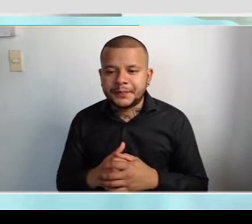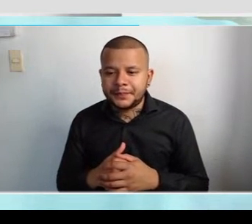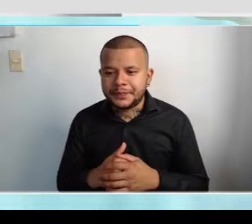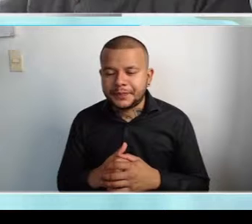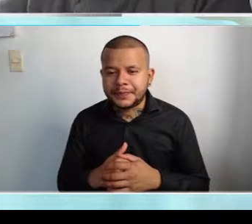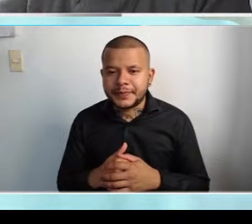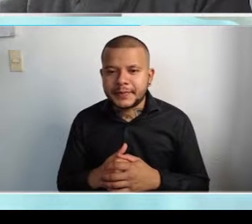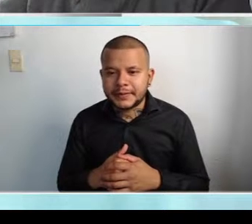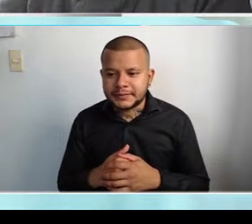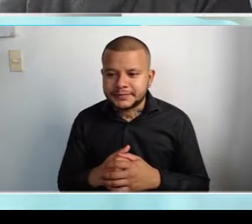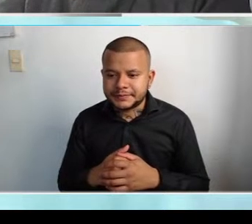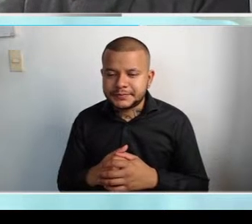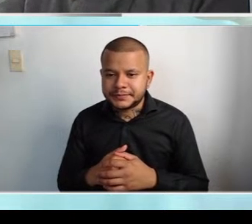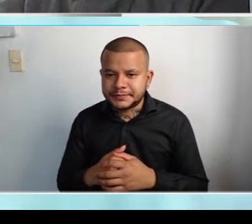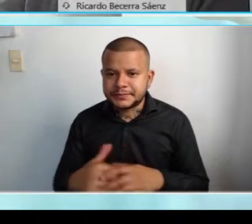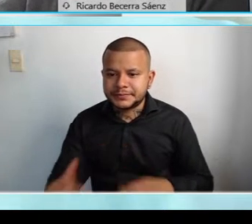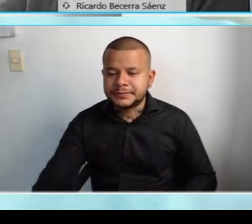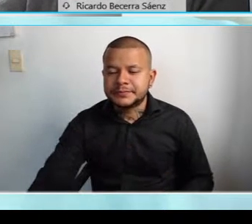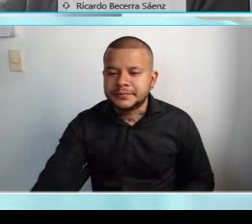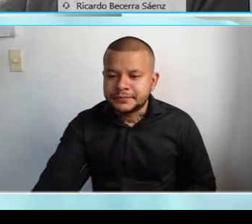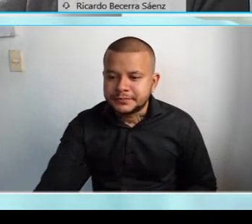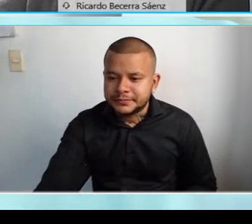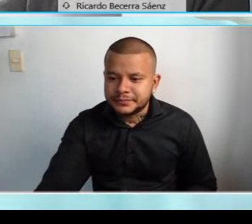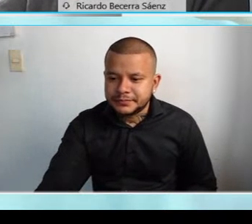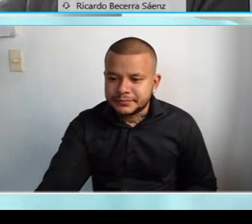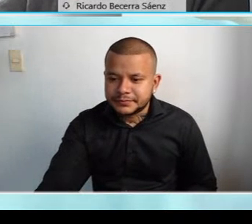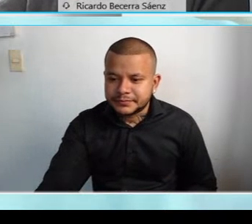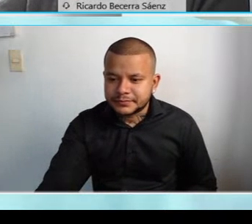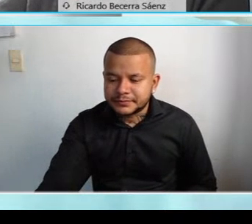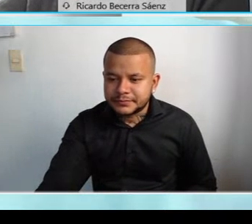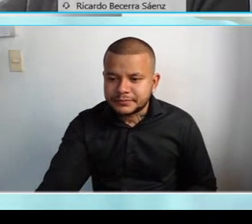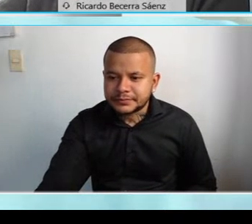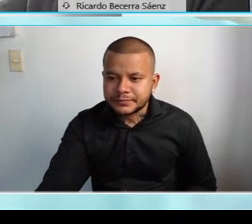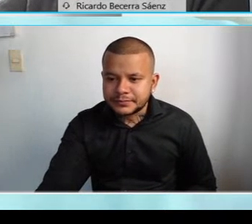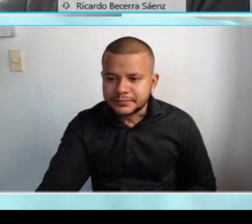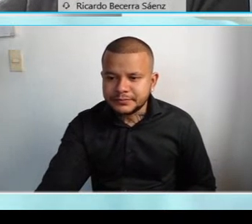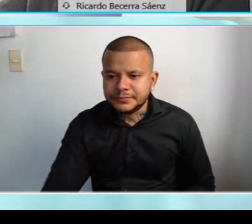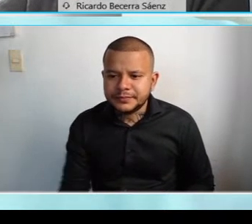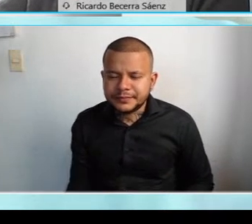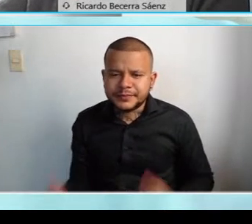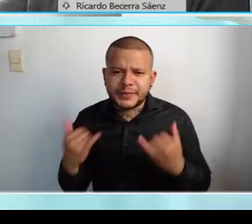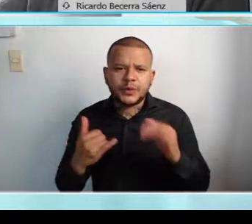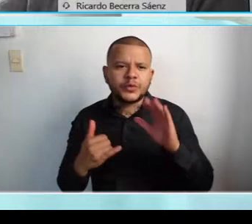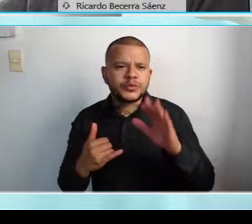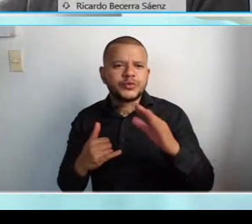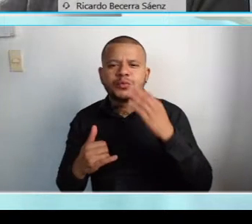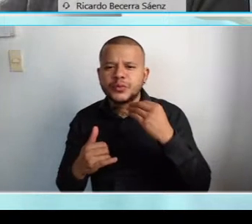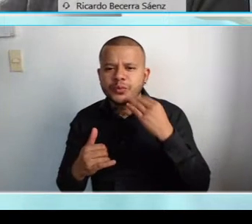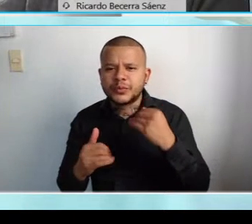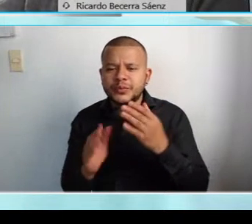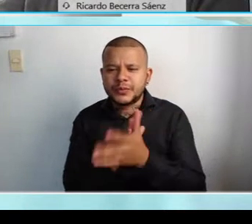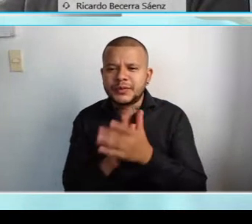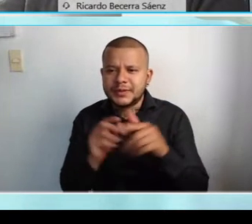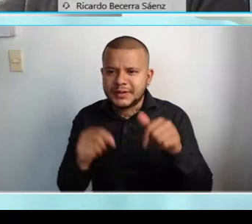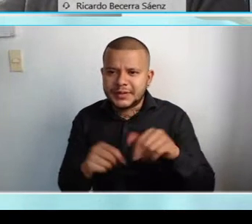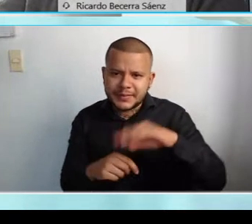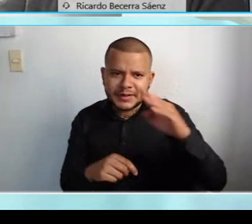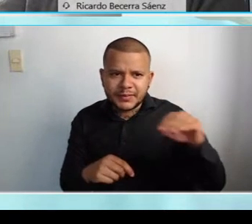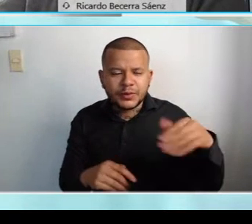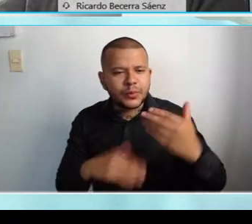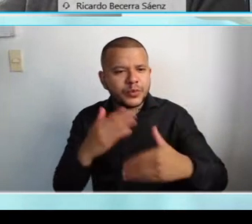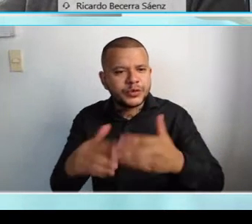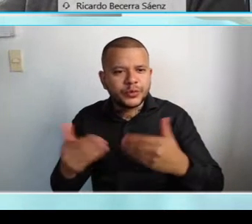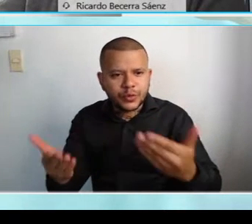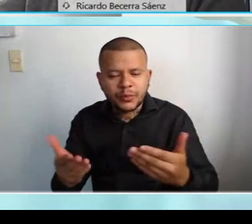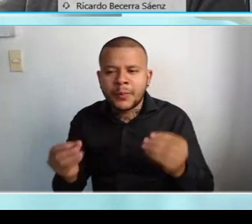Muchas gracias. Este Jaime, proceso realmente es contar la experiencia en el departamento en este proceso y también